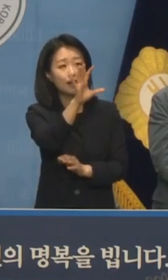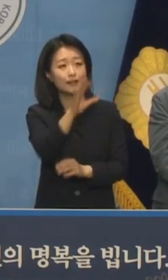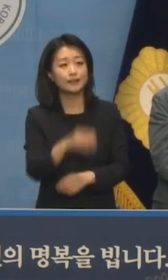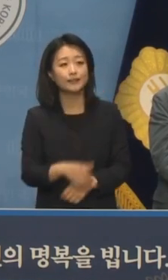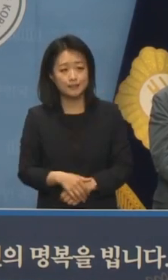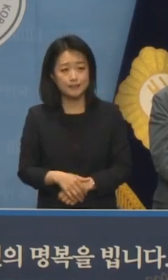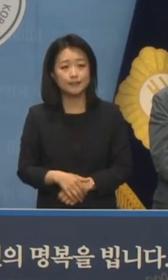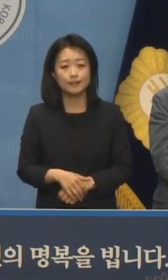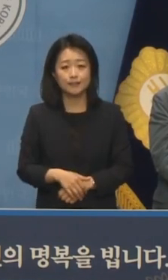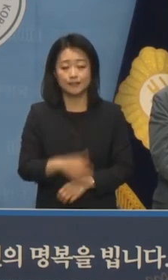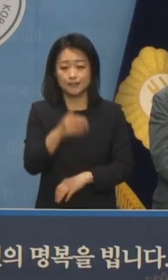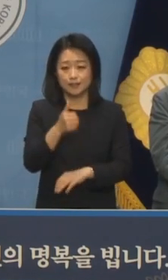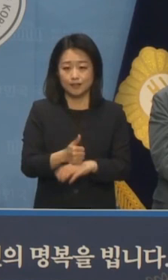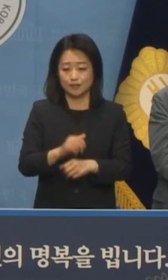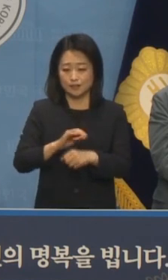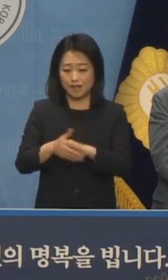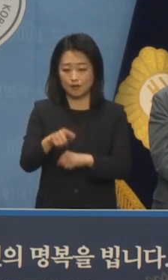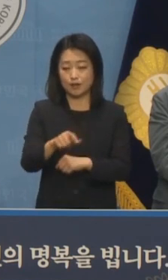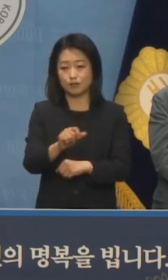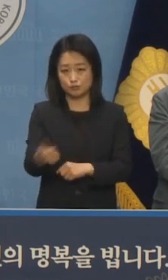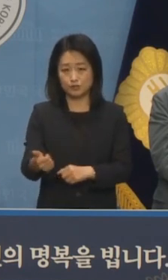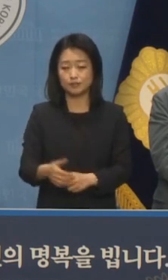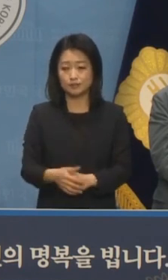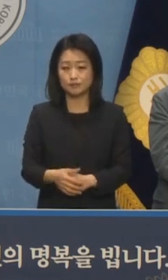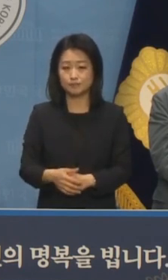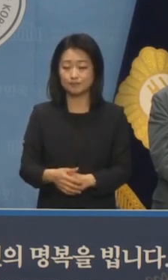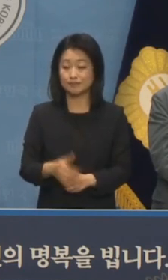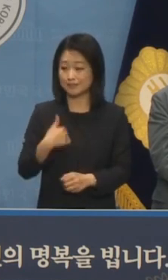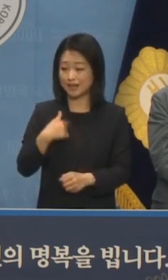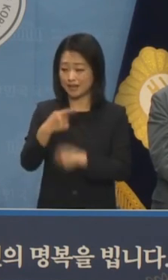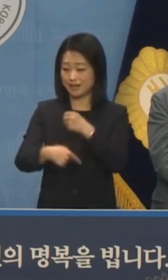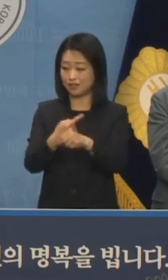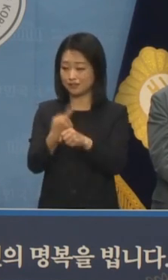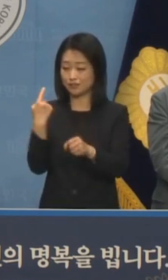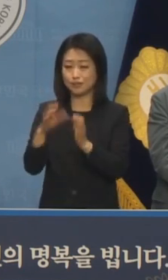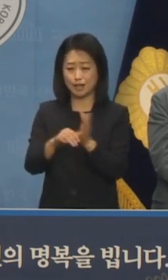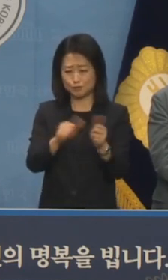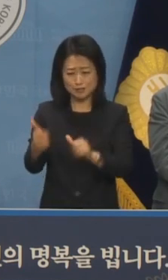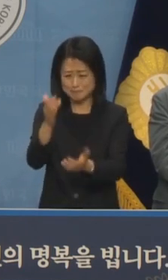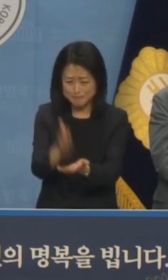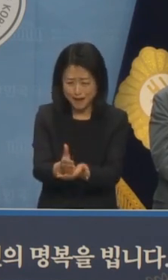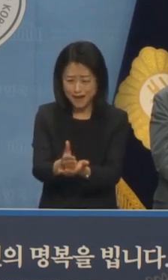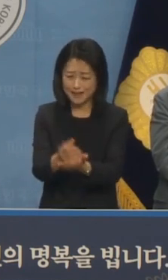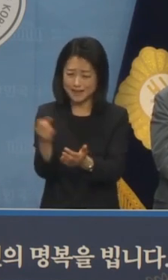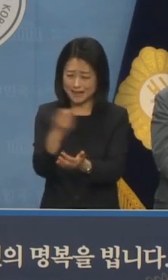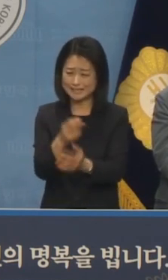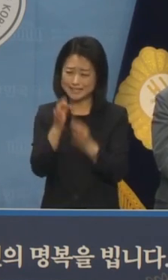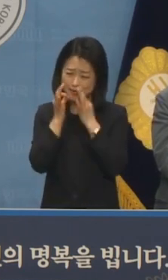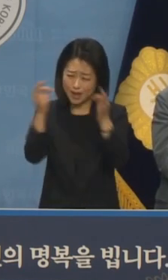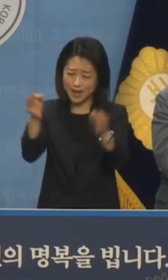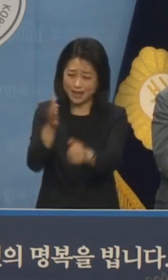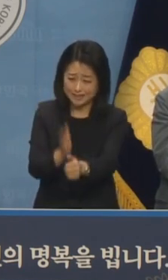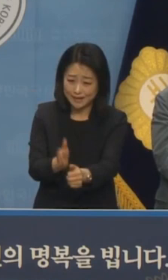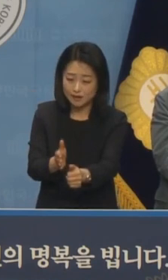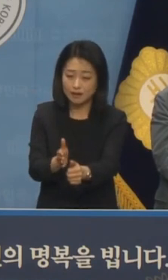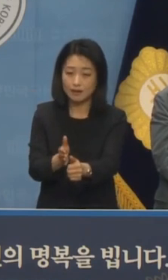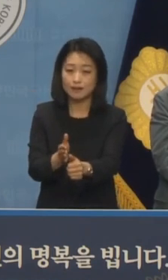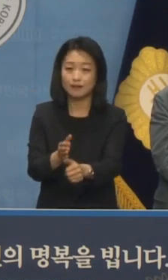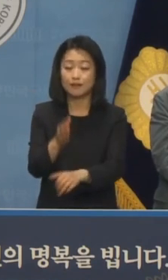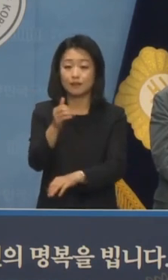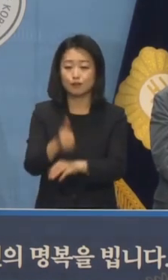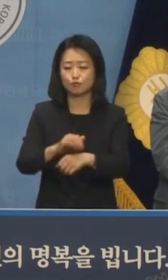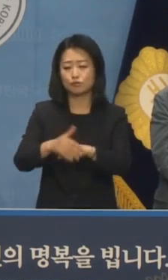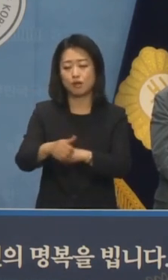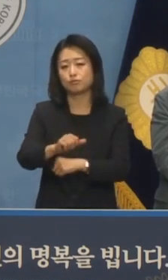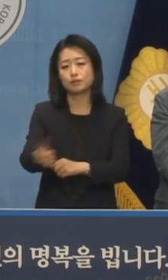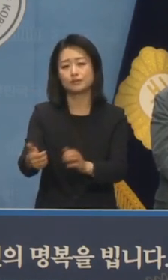것입니다. 제가 1년 전 죽지 말고 같이 외쳐보자고 절규했던 그날의 기억이 교차합니다.